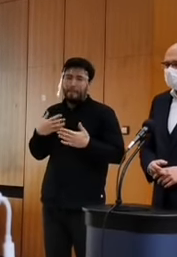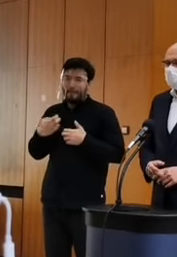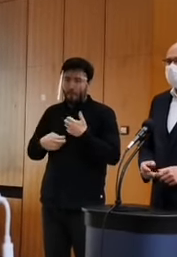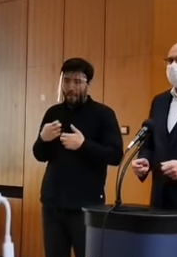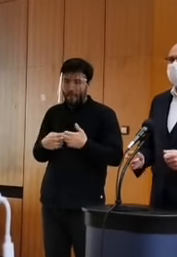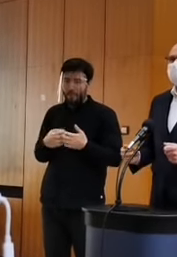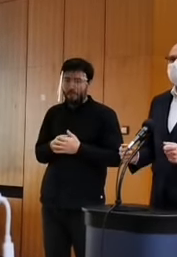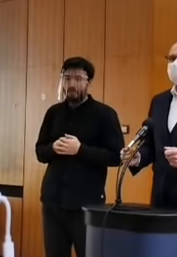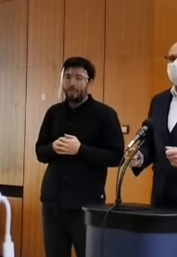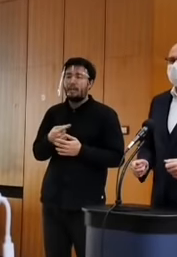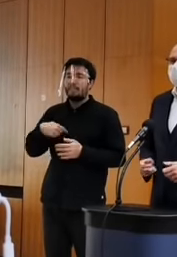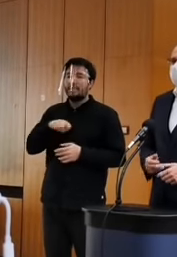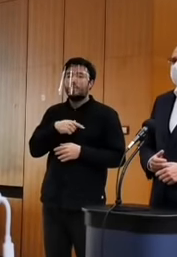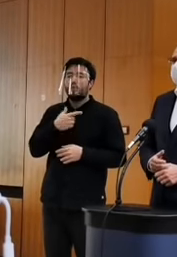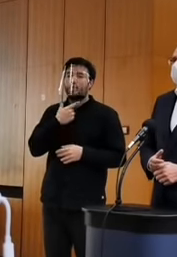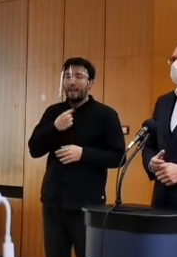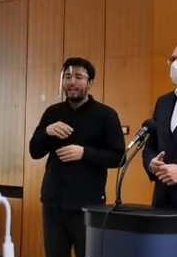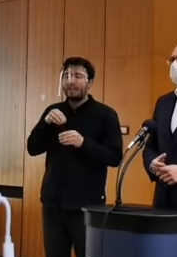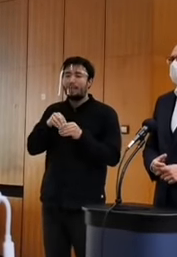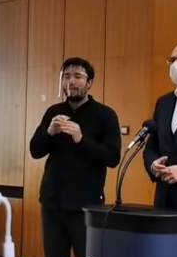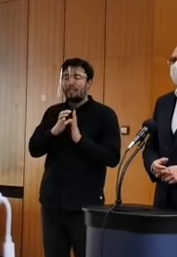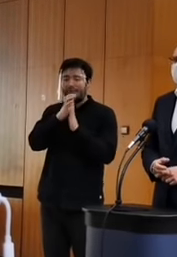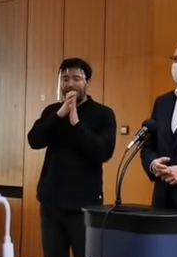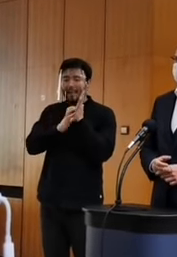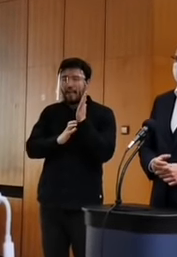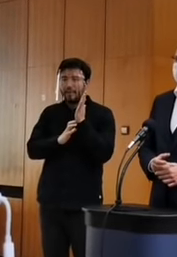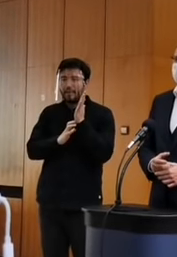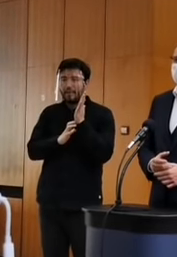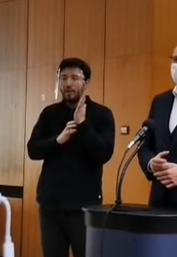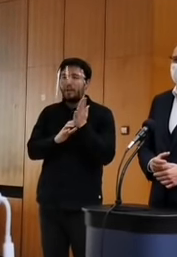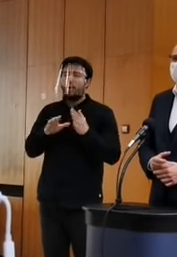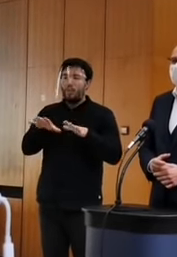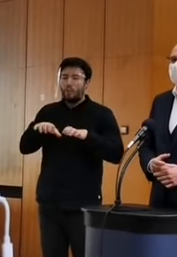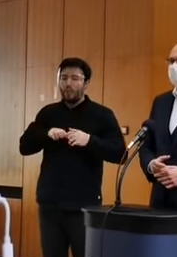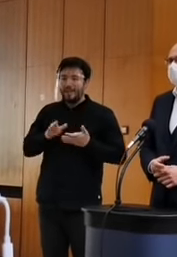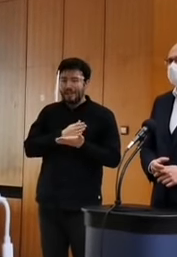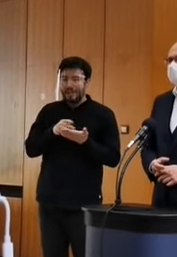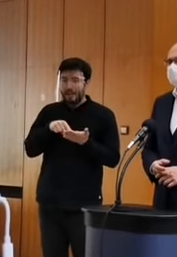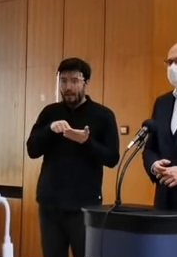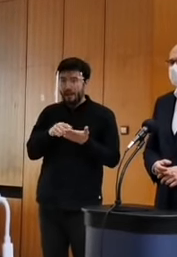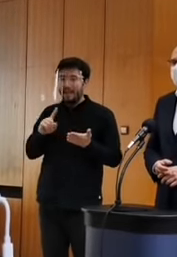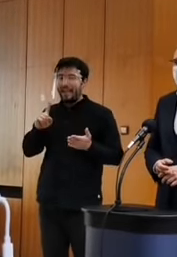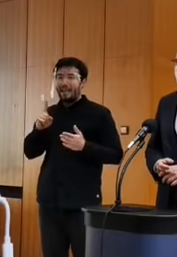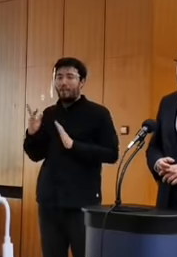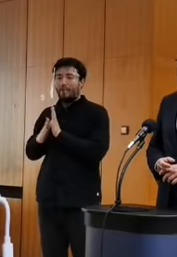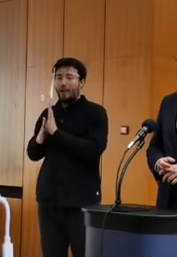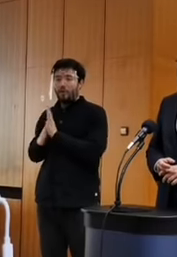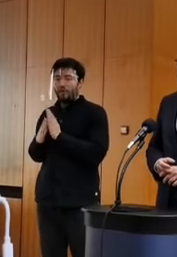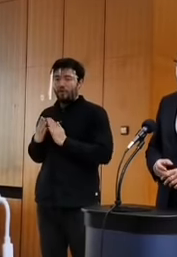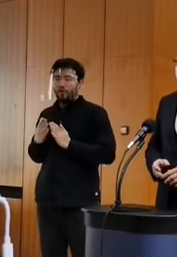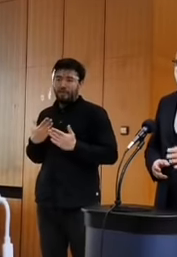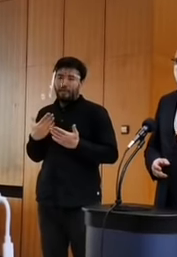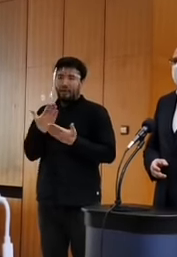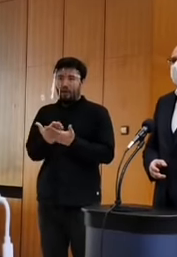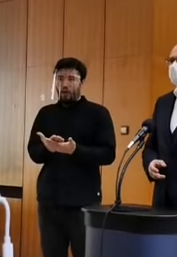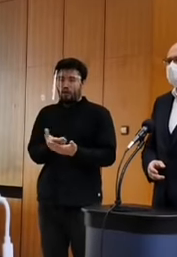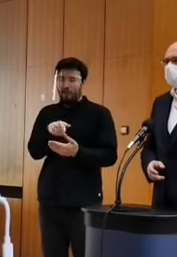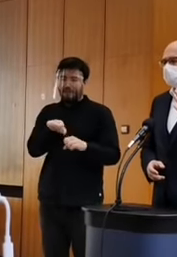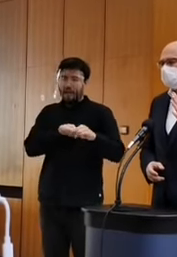Súhlasili sme s textom uznesenia, ktorý predložil na rokovanie vlády Igor Matovič. A to bolo,